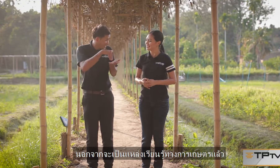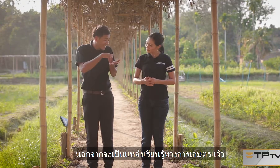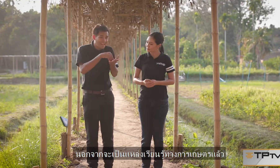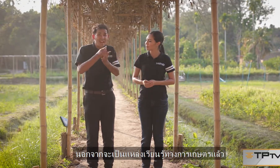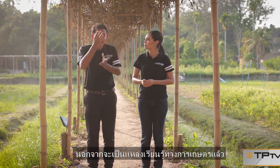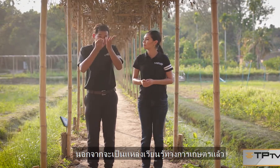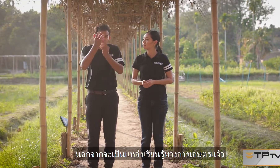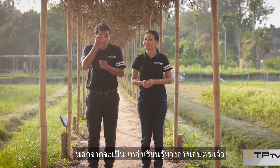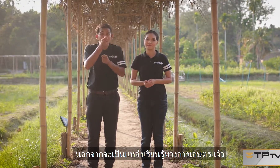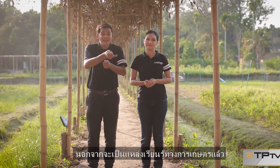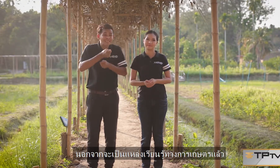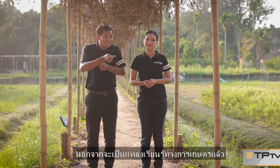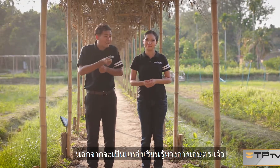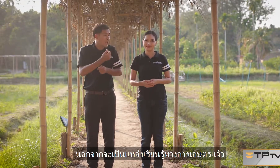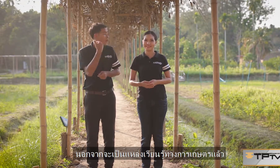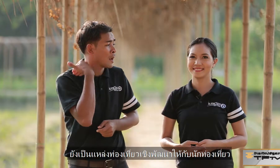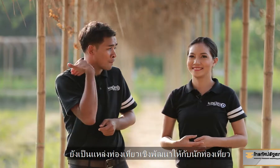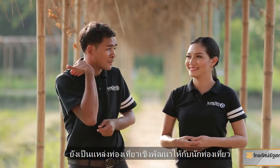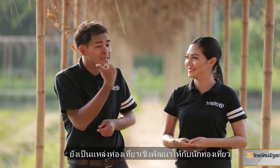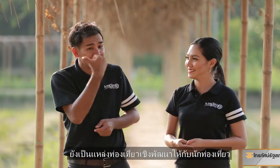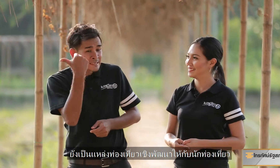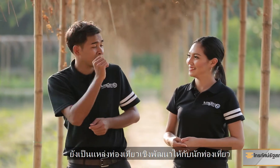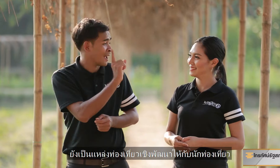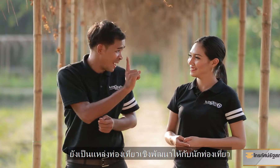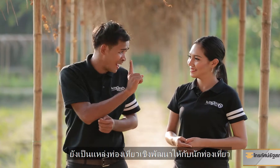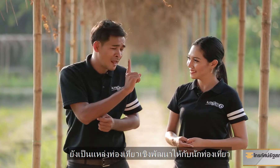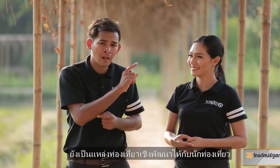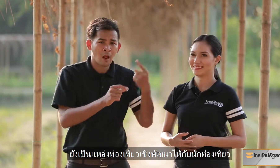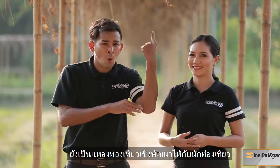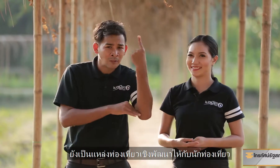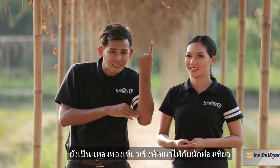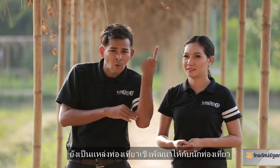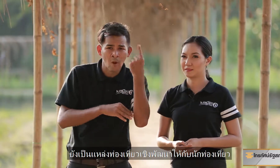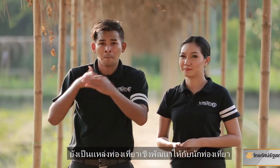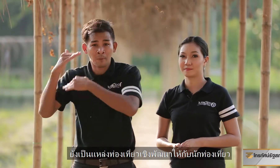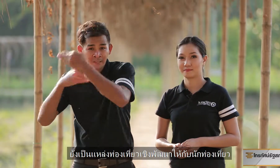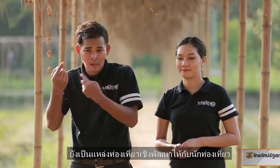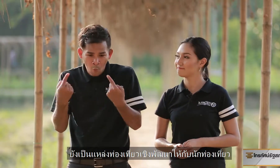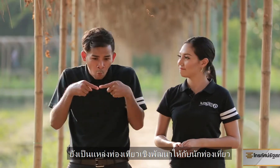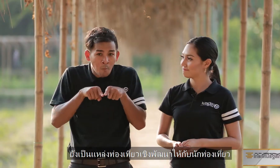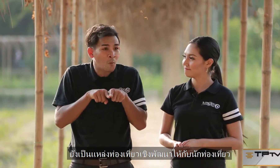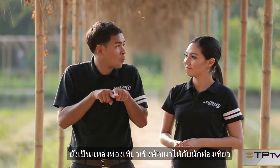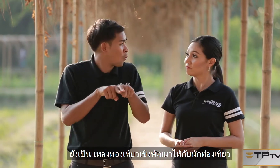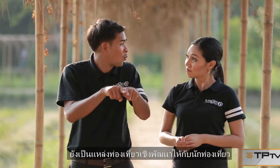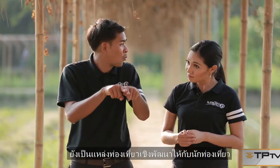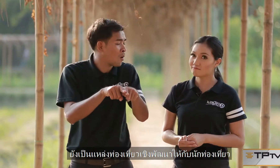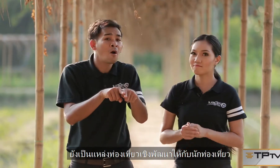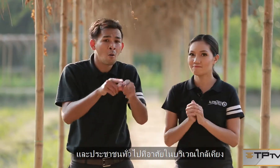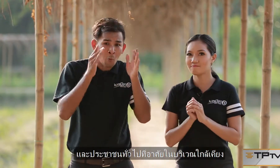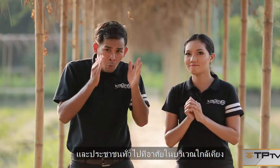เป็นแหล่งเรียนรู้ทางการเกษตรแล้วยังเป็นแหล่งท่องเที่ยวเชิงพัฒนาให้กับนักท่องเที่ยวและประชาชน